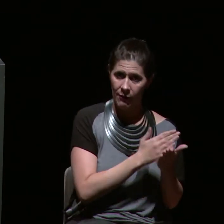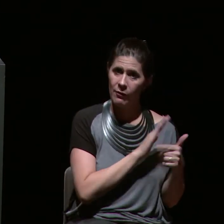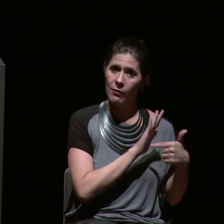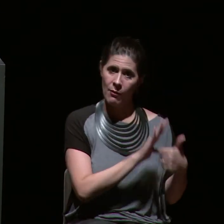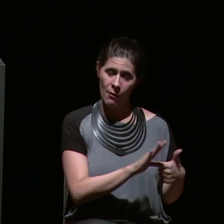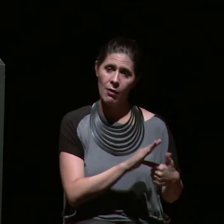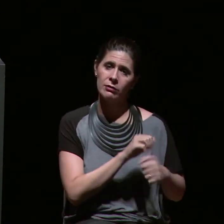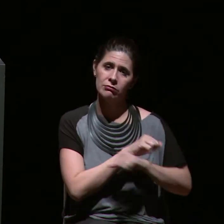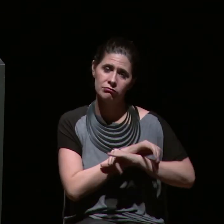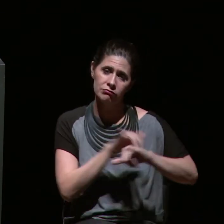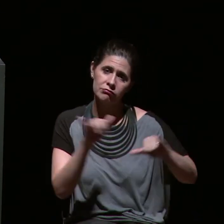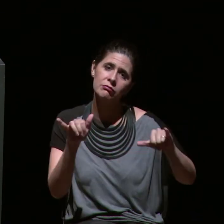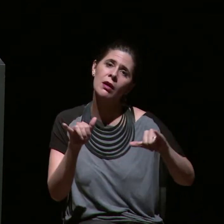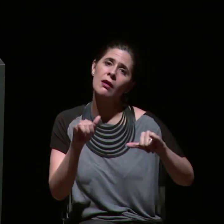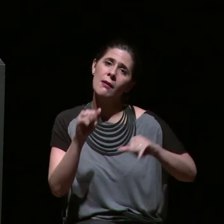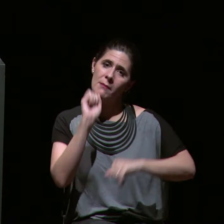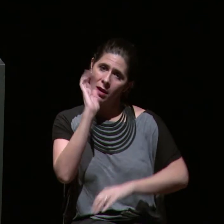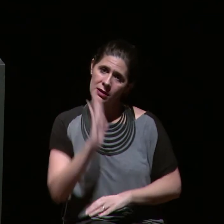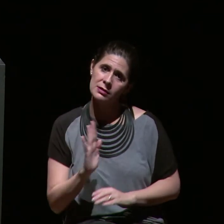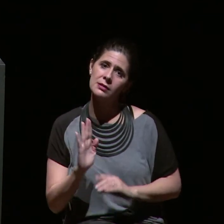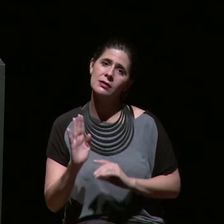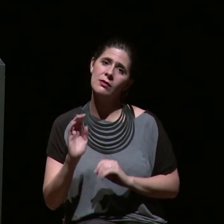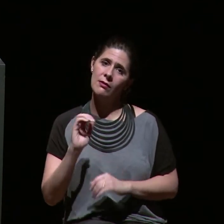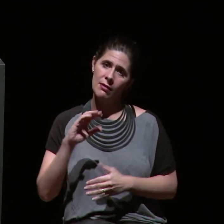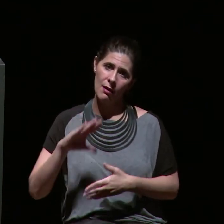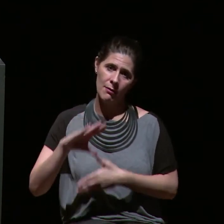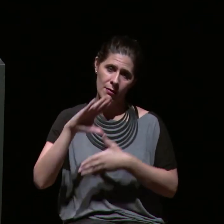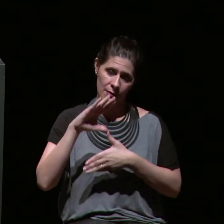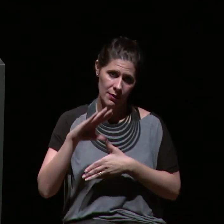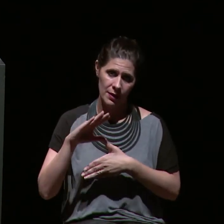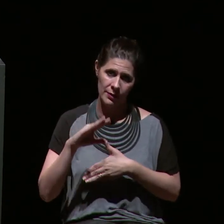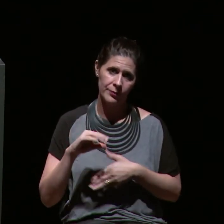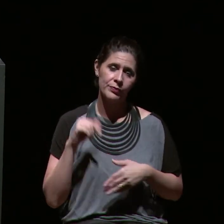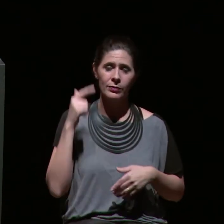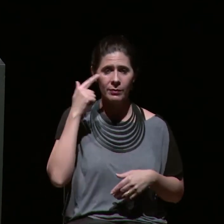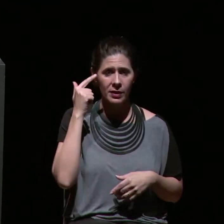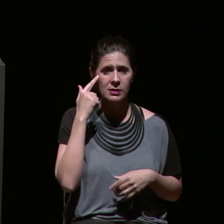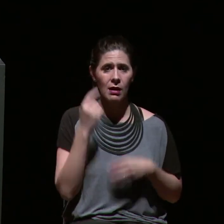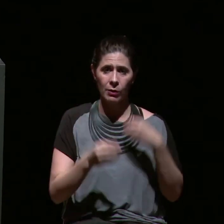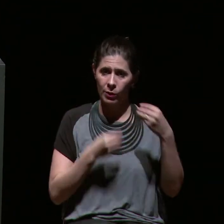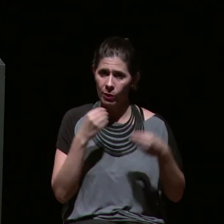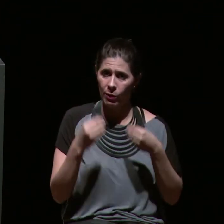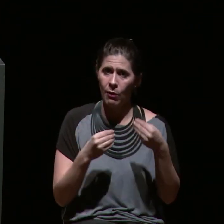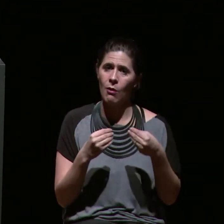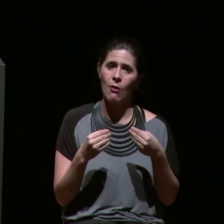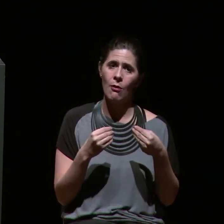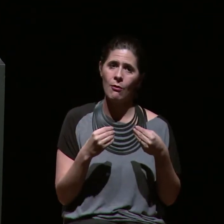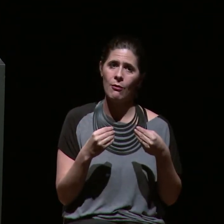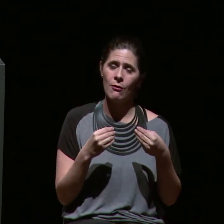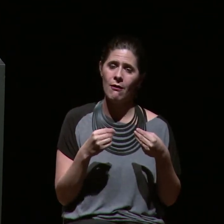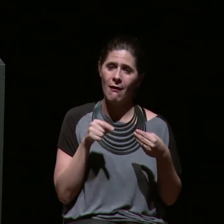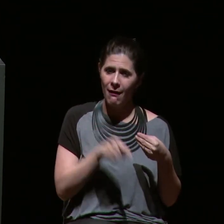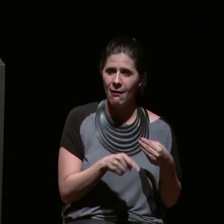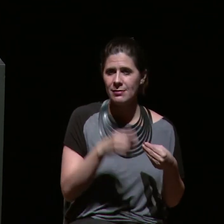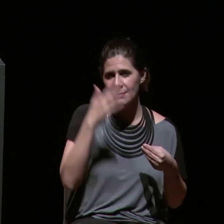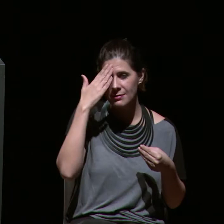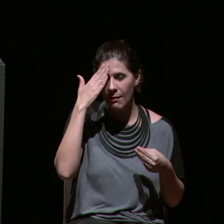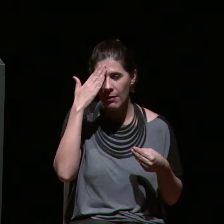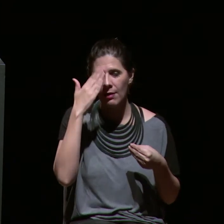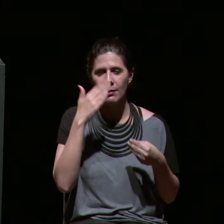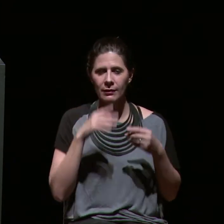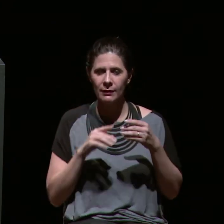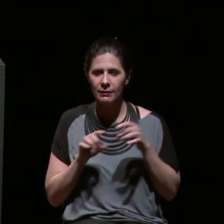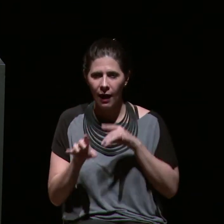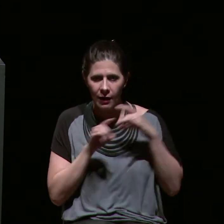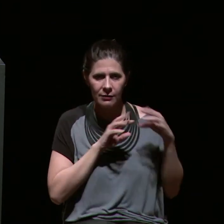para as Américas. Ao analisar e propor algumas hipóteses quanto ao nível do aproveitamento destes saberes e outras técnicas durante o momento de